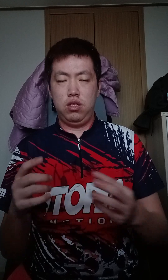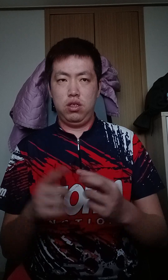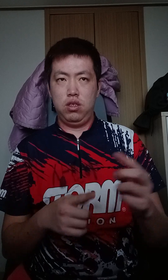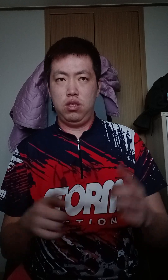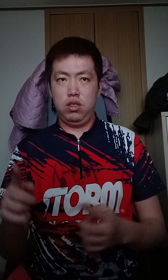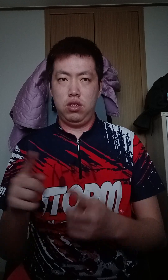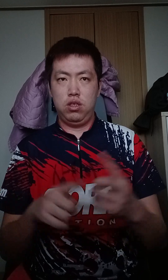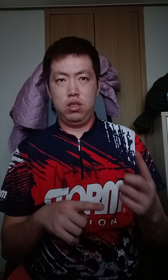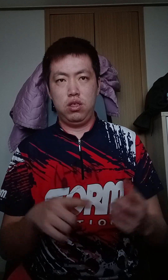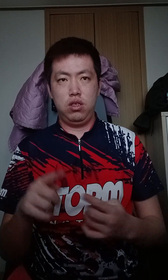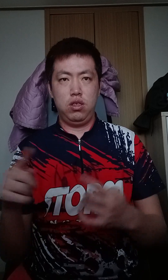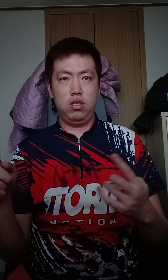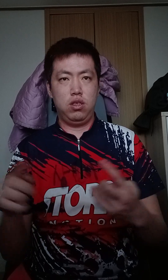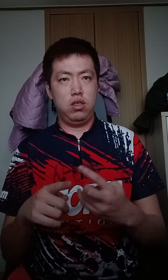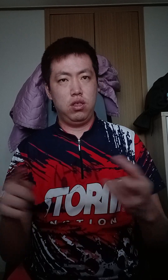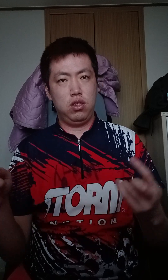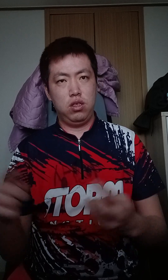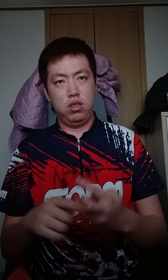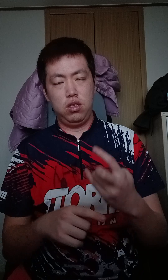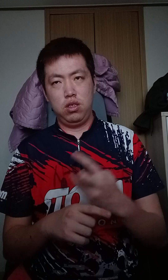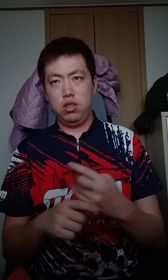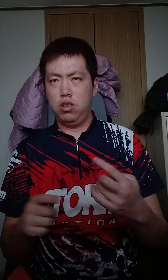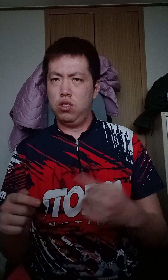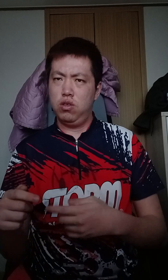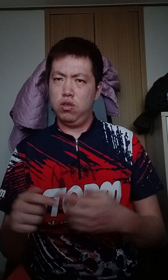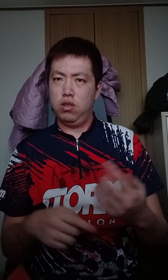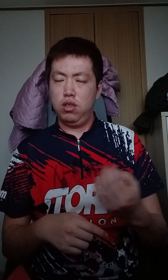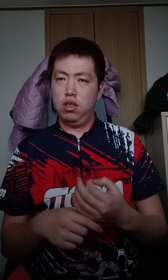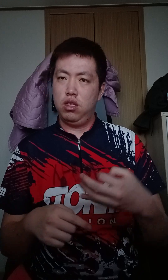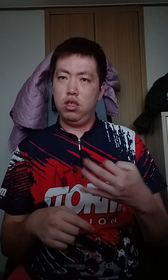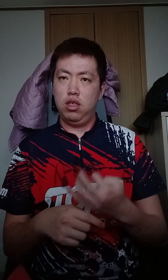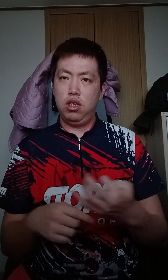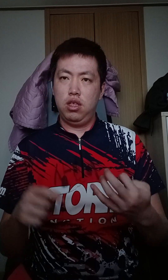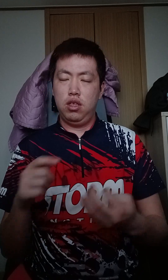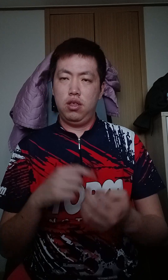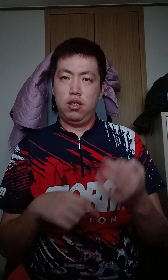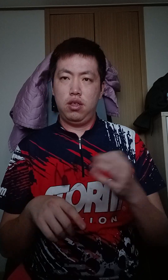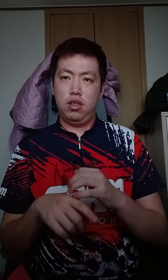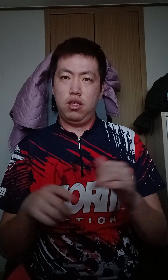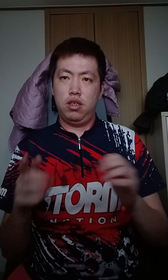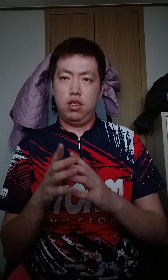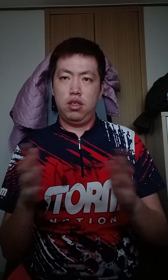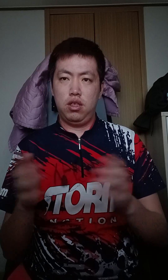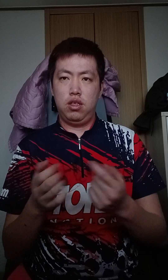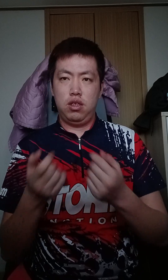어려운데요. 장애인들이 논현역 화장실 이용에 불편을 호소하고 있습니다. 지역배 기자입니다.